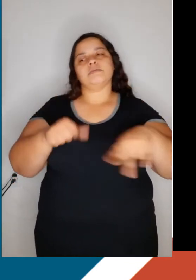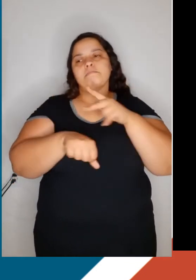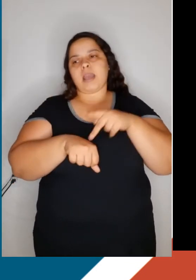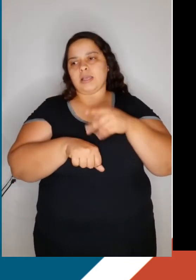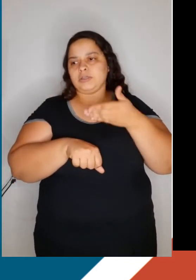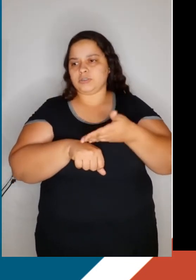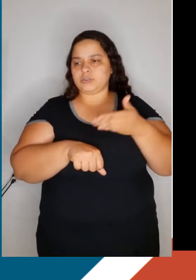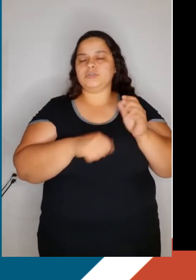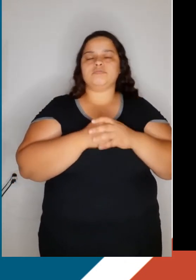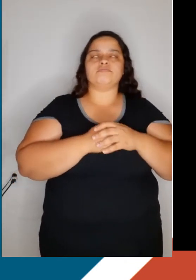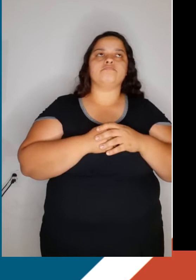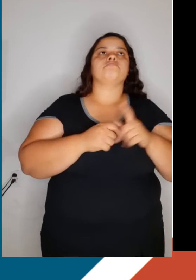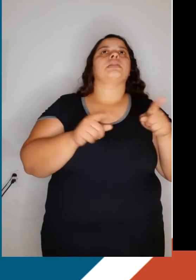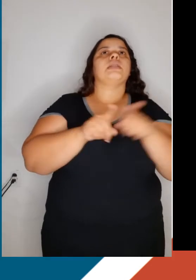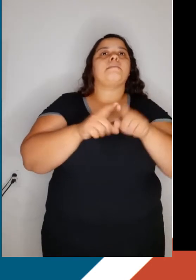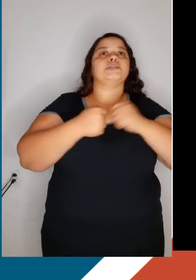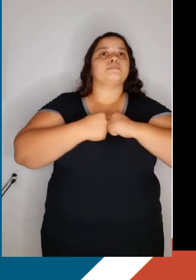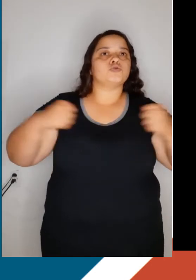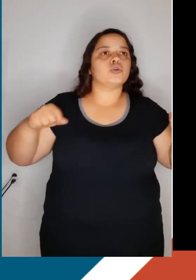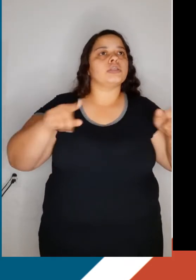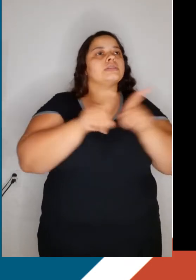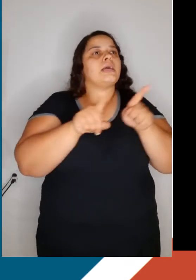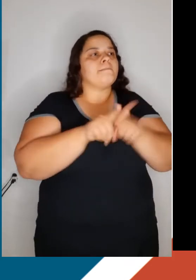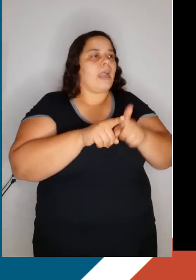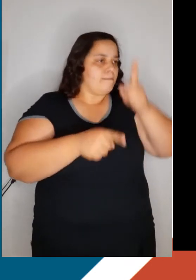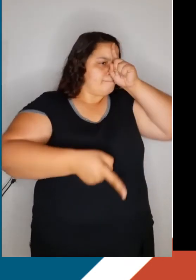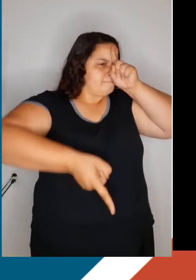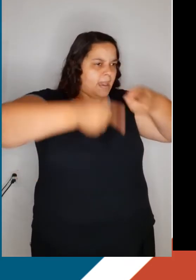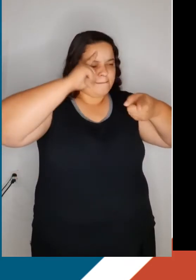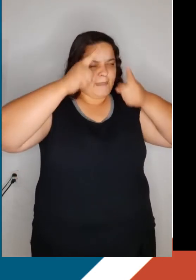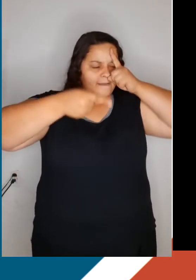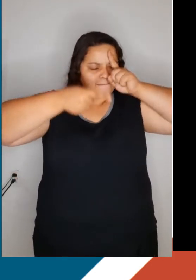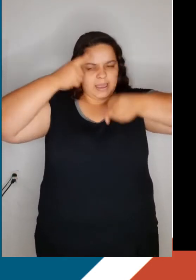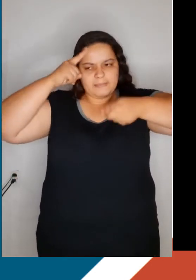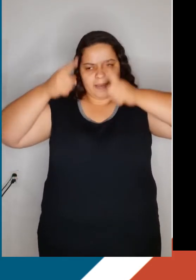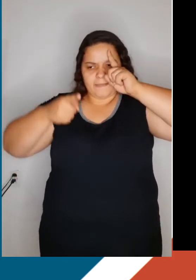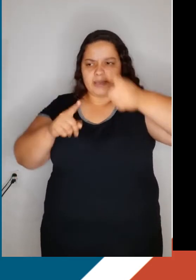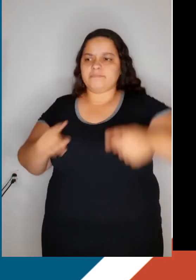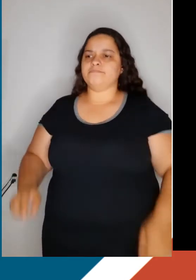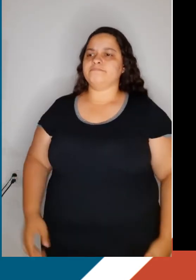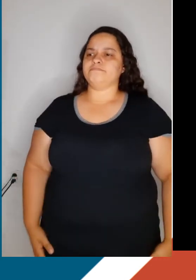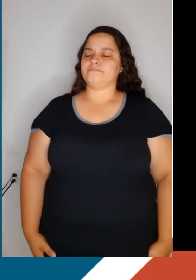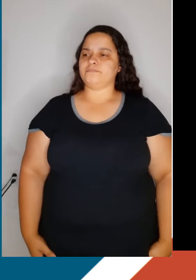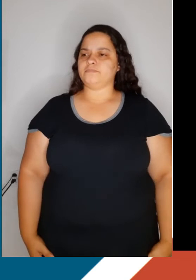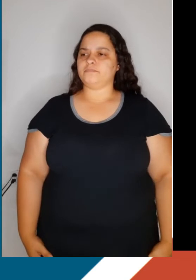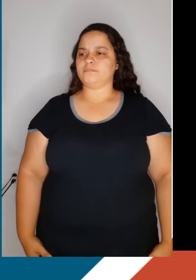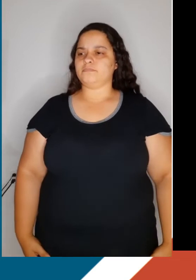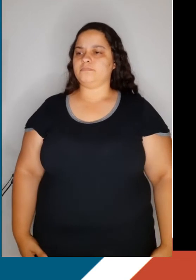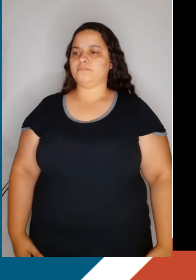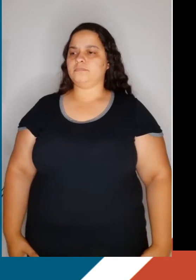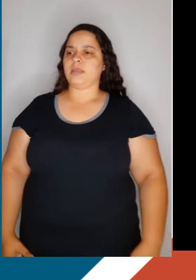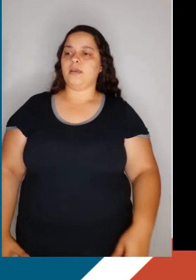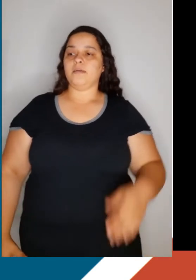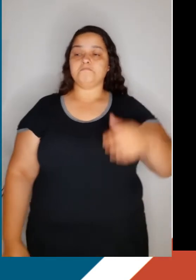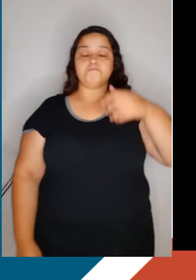forte, é uma nação expansionista e dominadora. Isso também vai levar e vai basear muito dos confrontos entre as nações europeias.